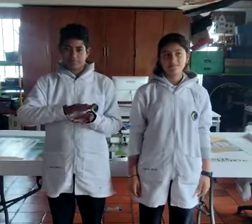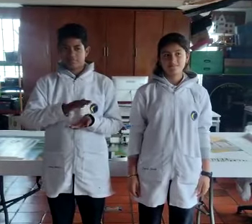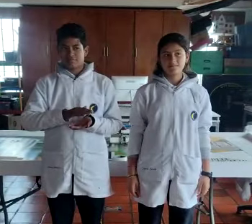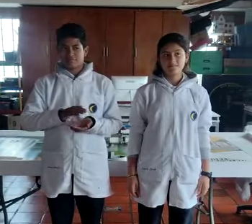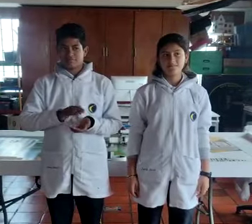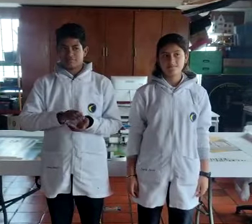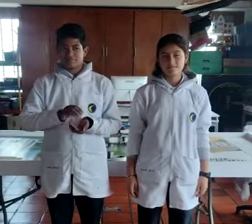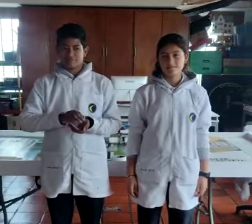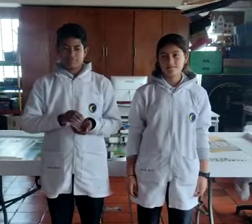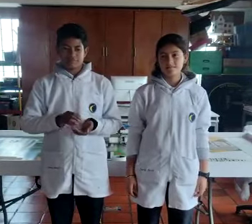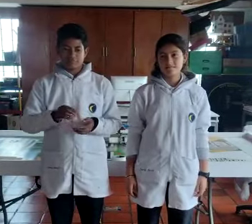Sandwich.